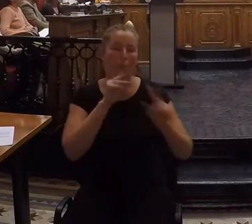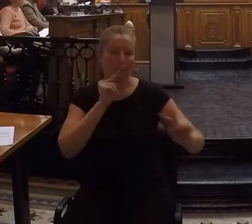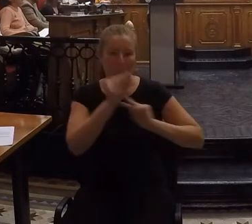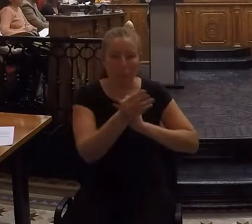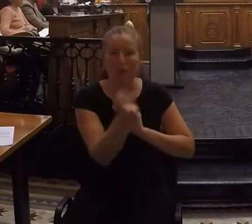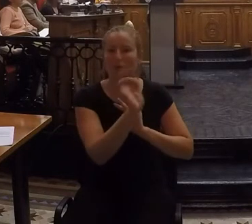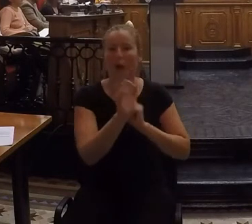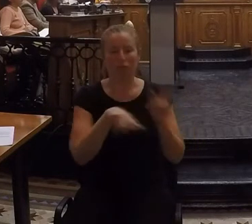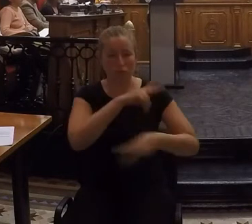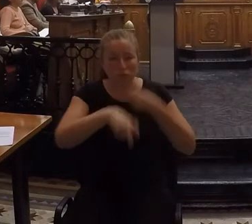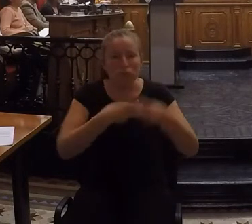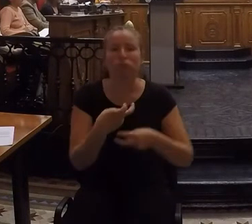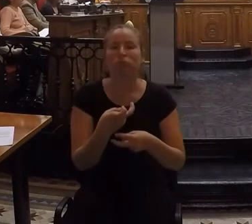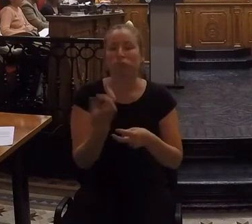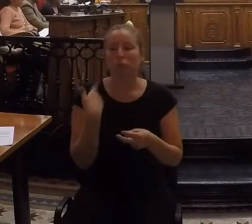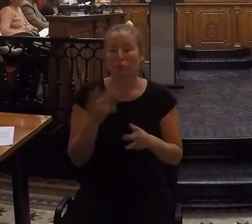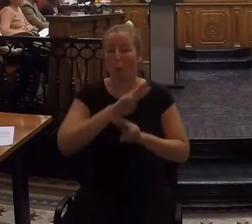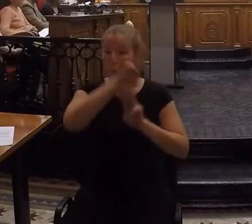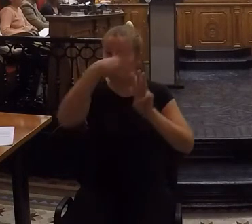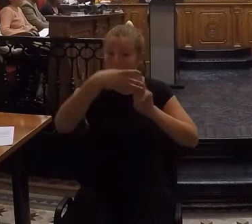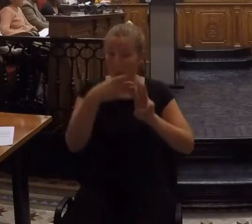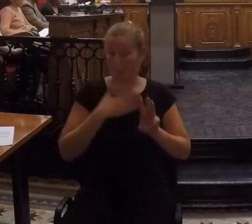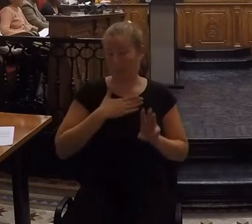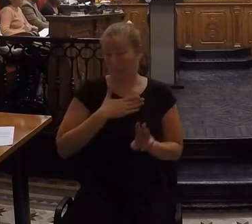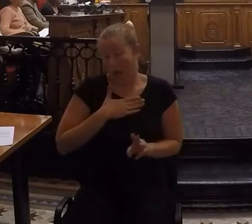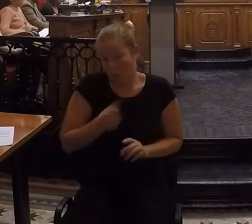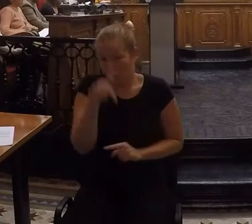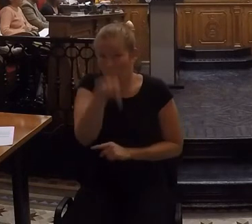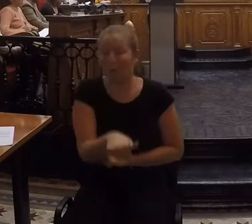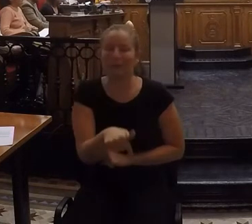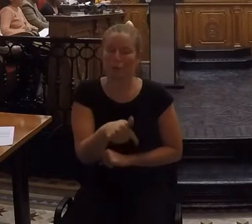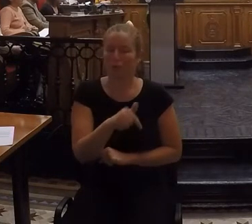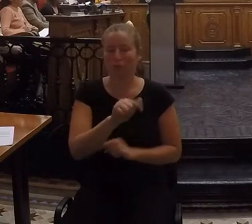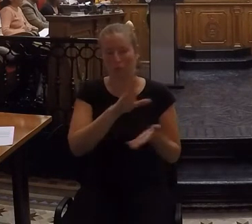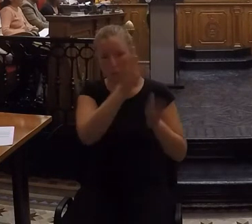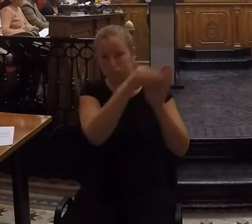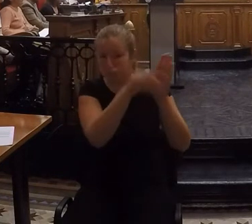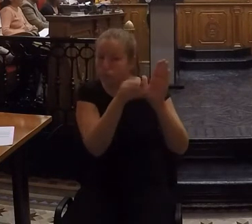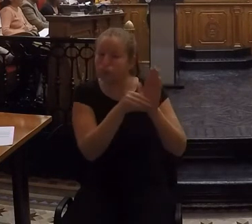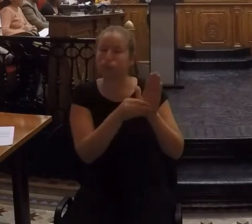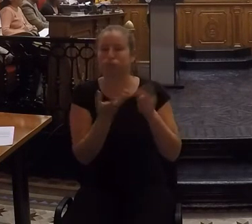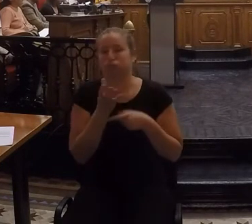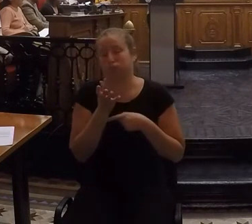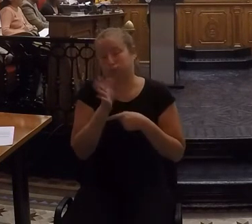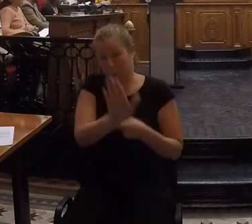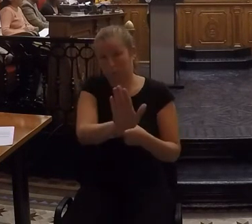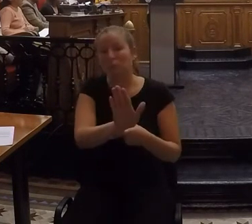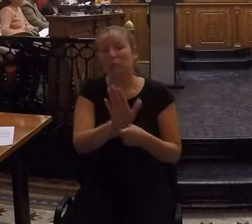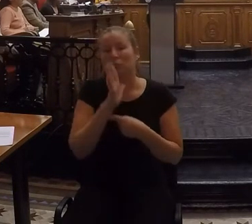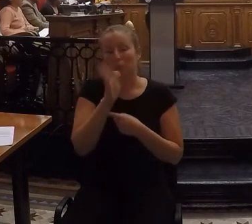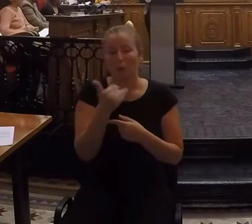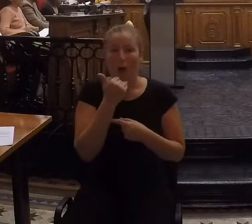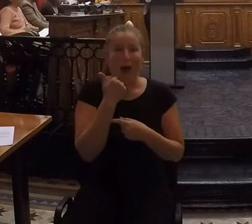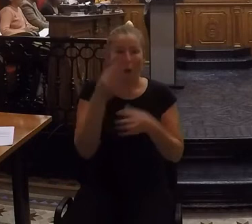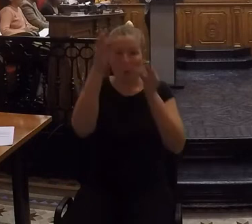las contestaciones, en la página web del Ayuntamiento. Porque que no cumplan los requisitos legales para ser tenidos en cuenta no